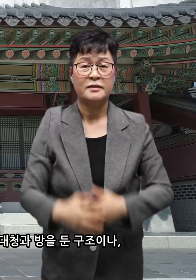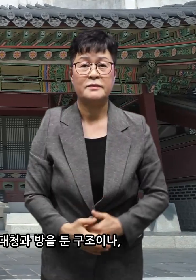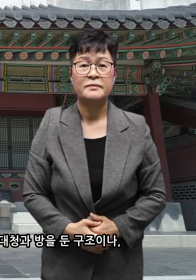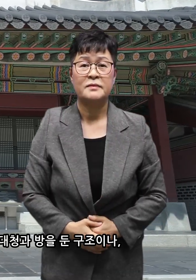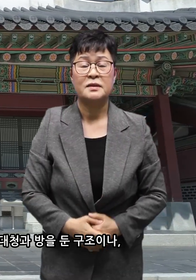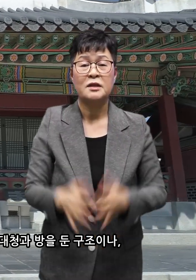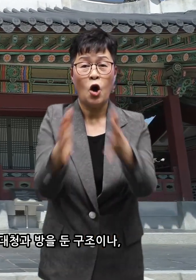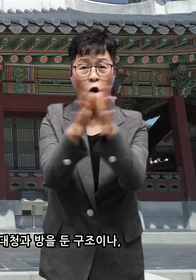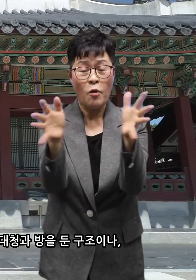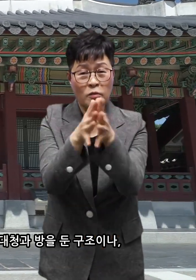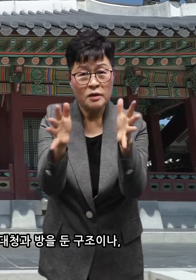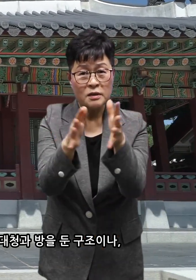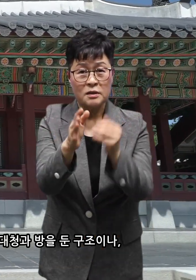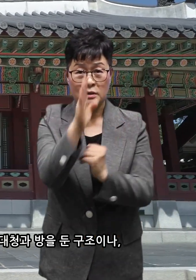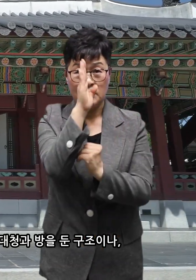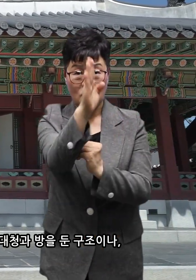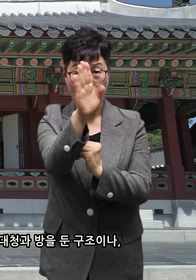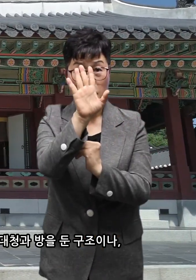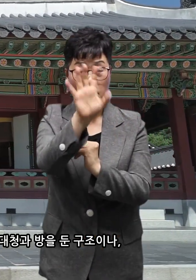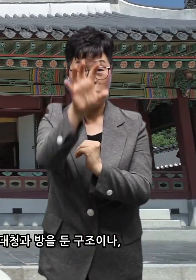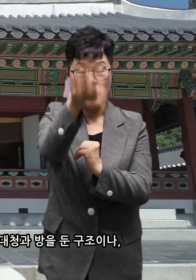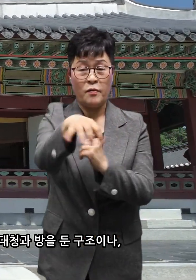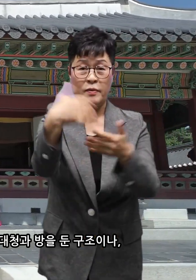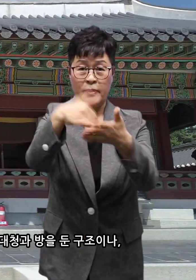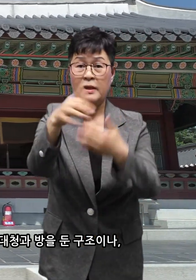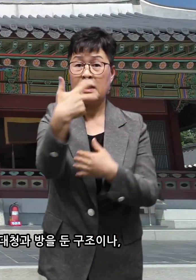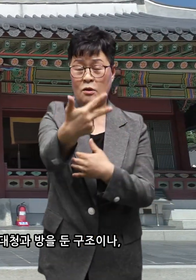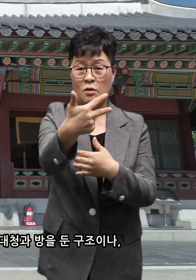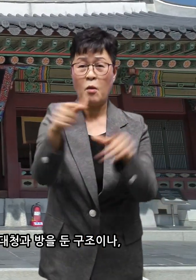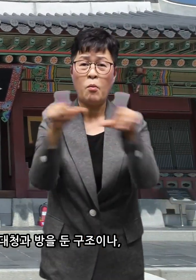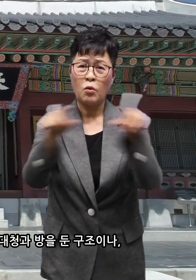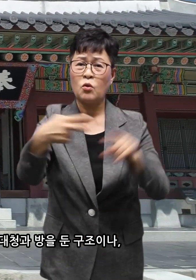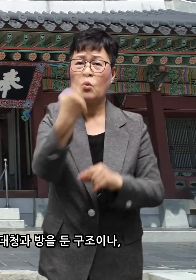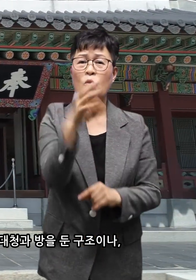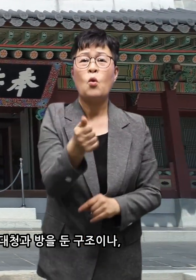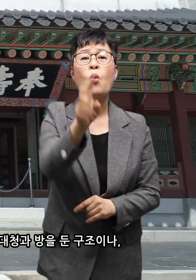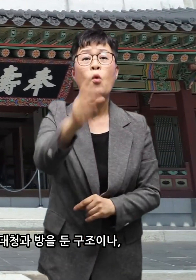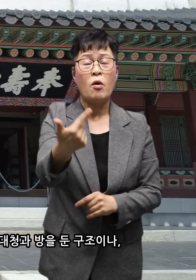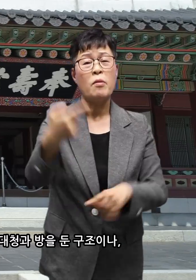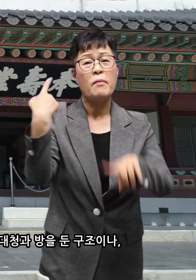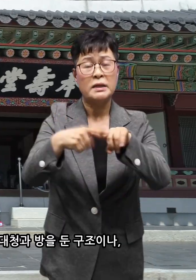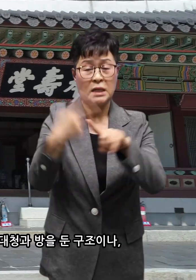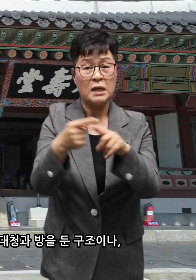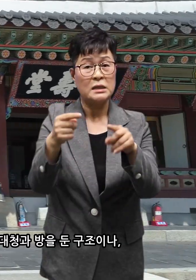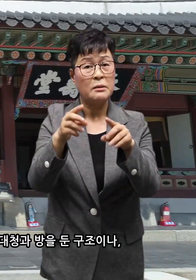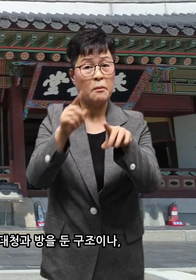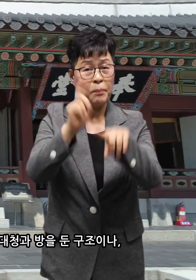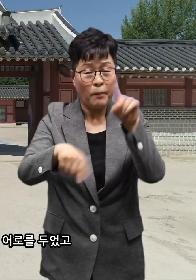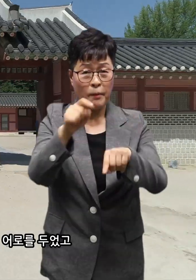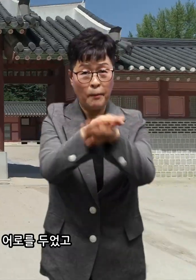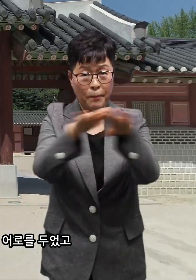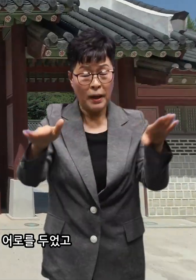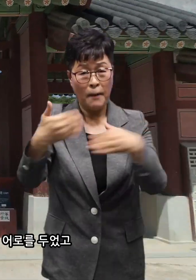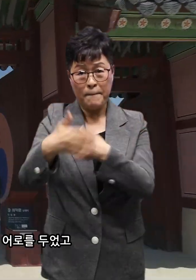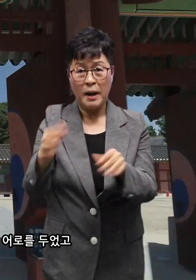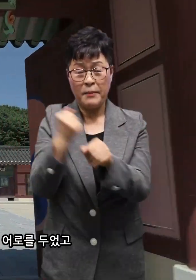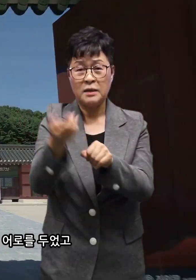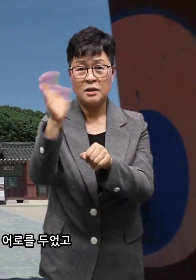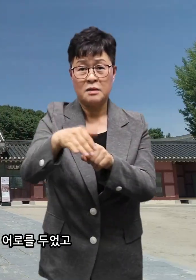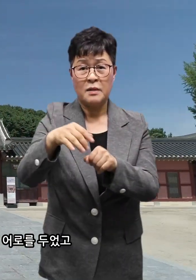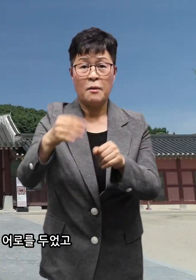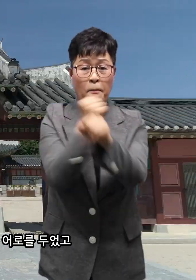건물은 정면 7칸으로 일반 동헌과 마찬가지로 대청과 방을 둔 구조이나 마당